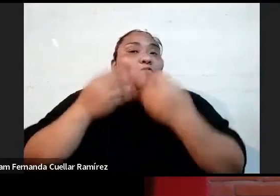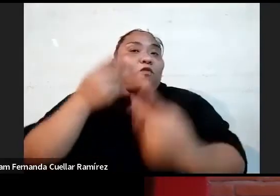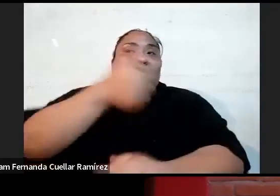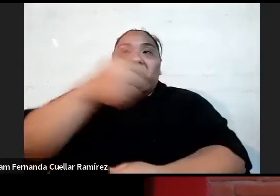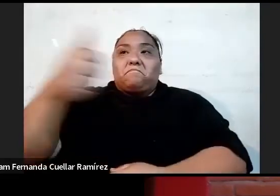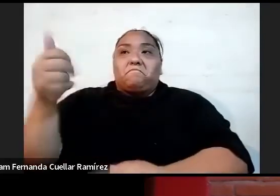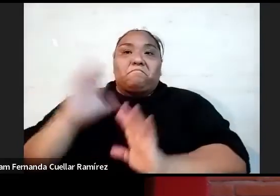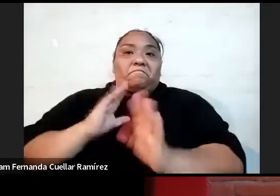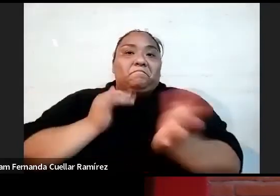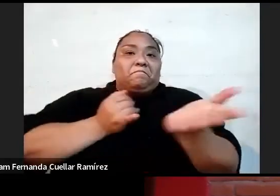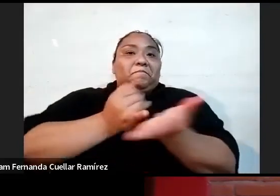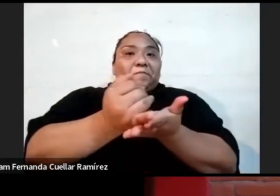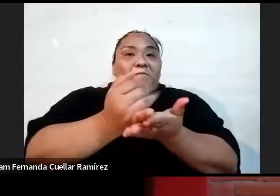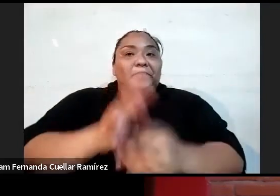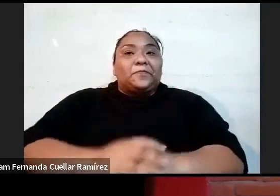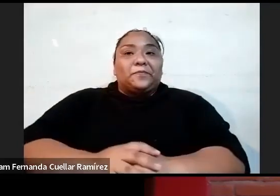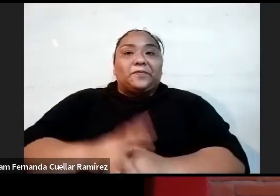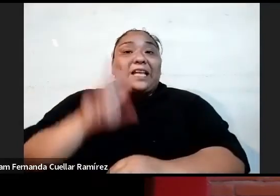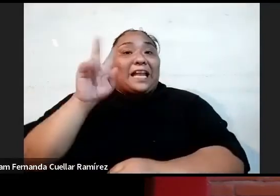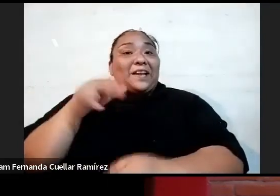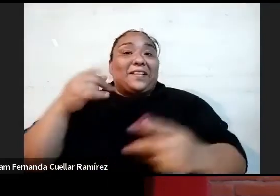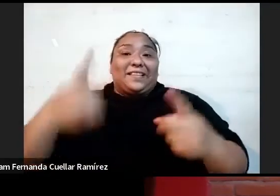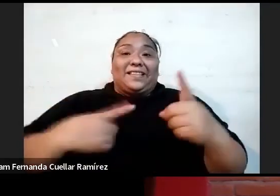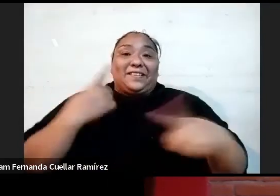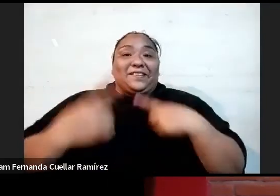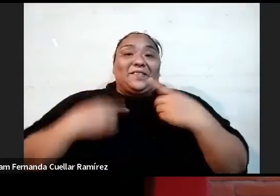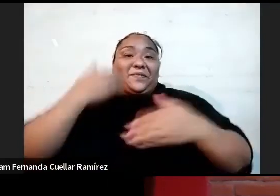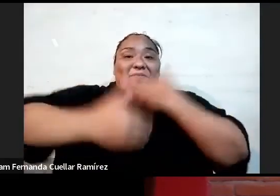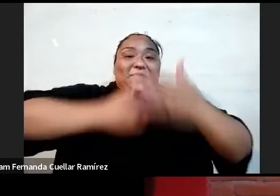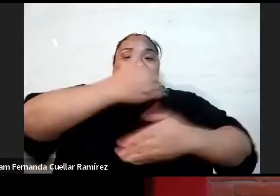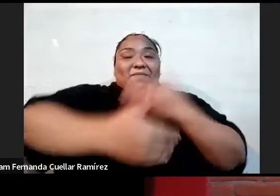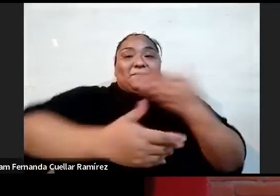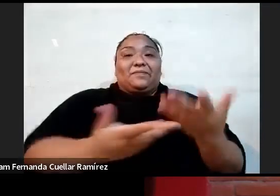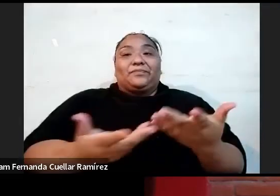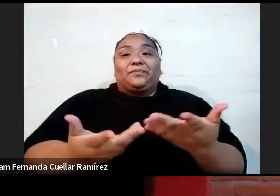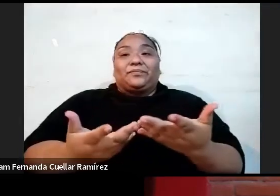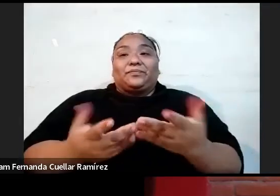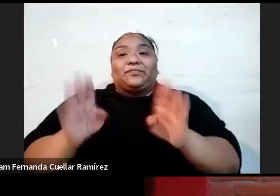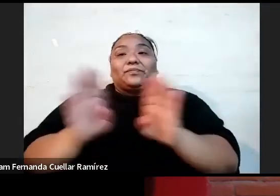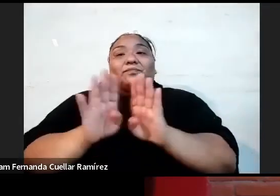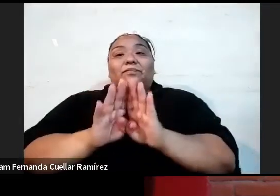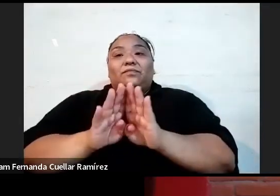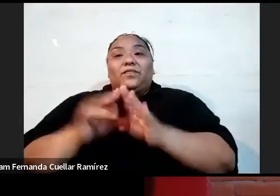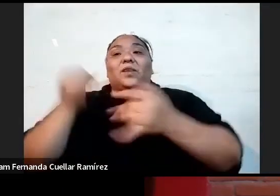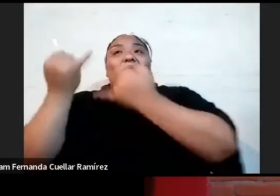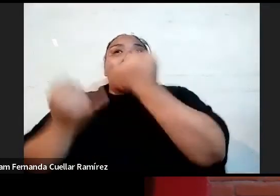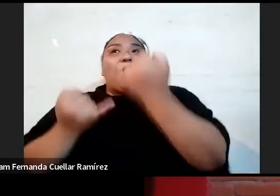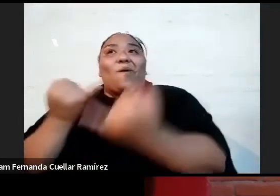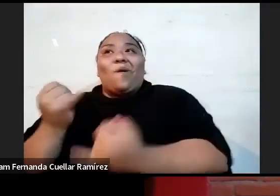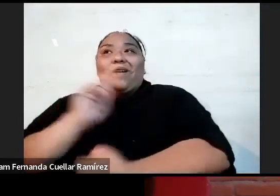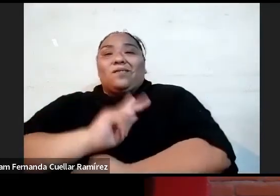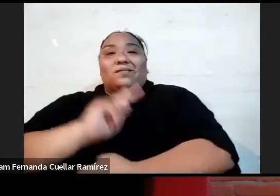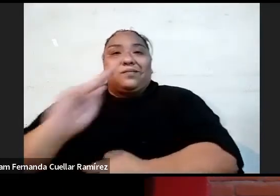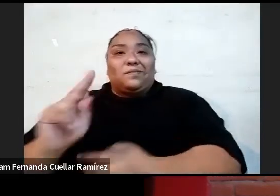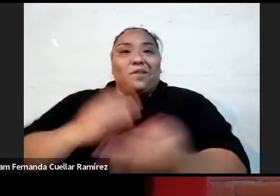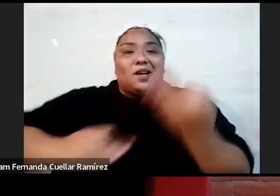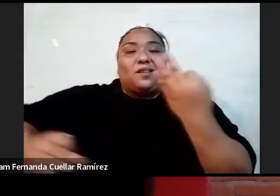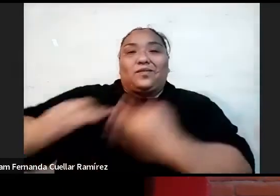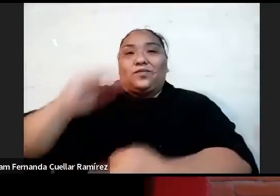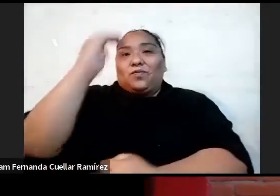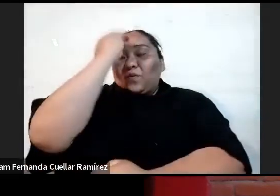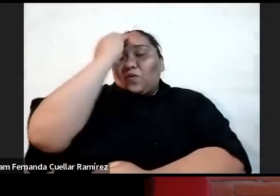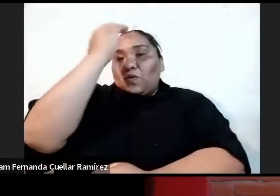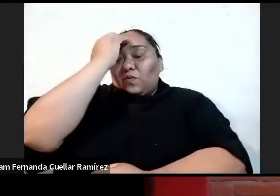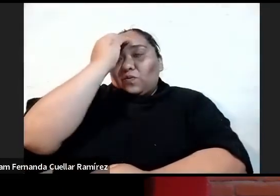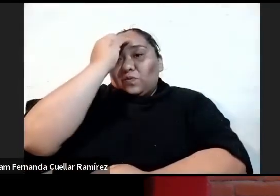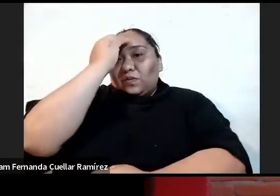qué divertido además todo el proceso, ¿no? Porque también es como ir jugando con todo y conociendo también